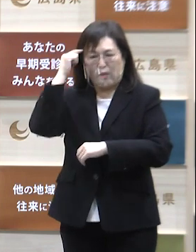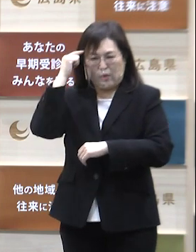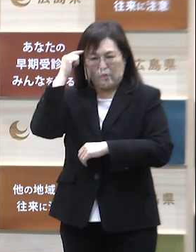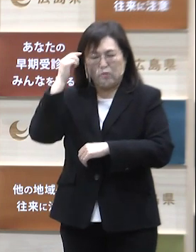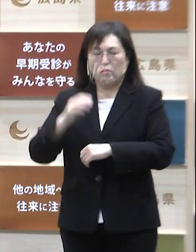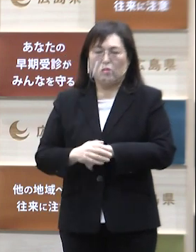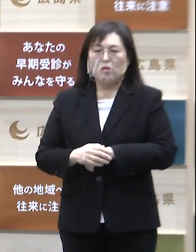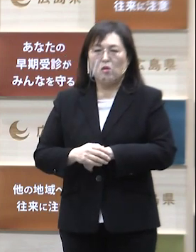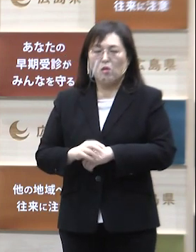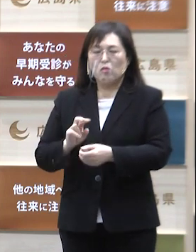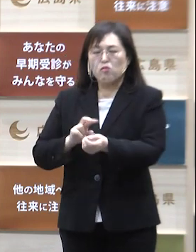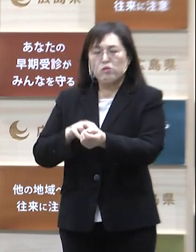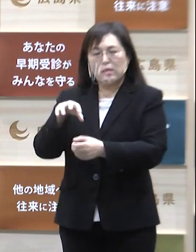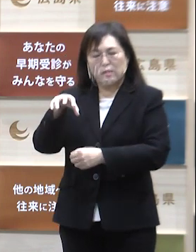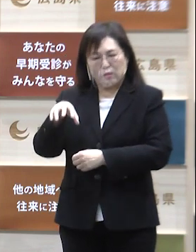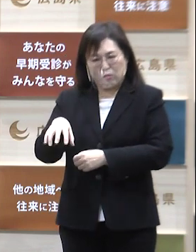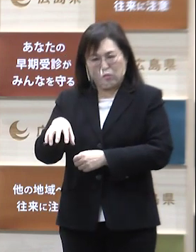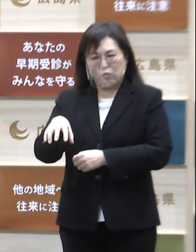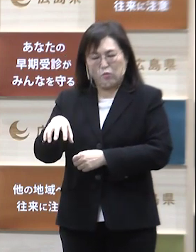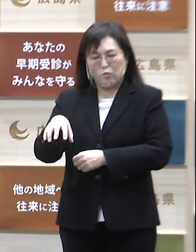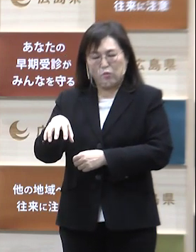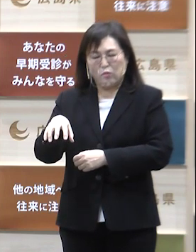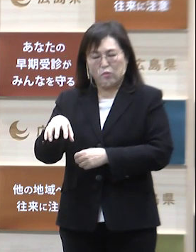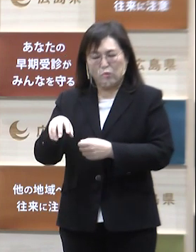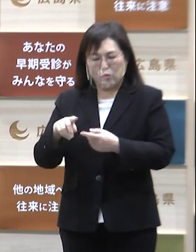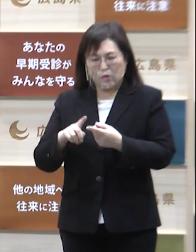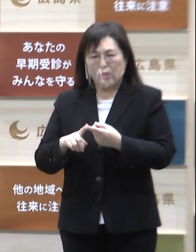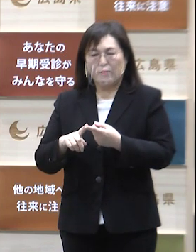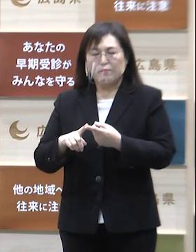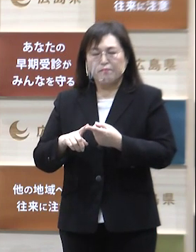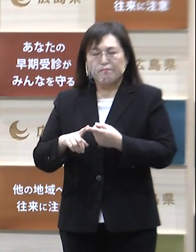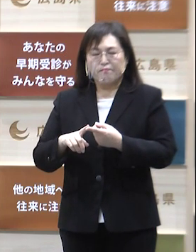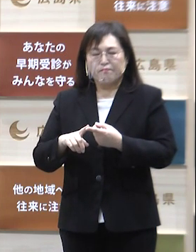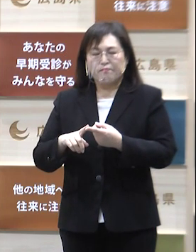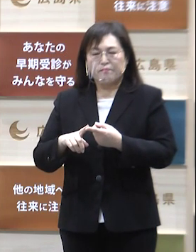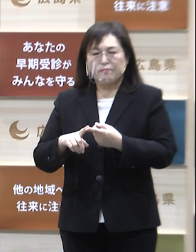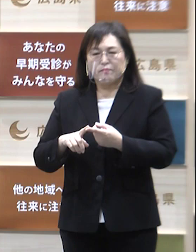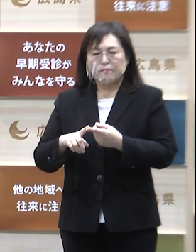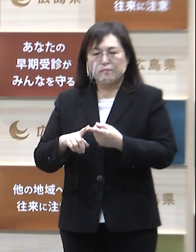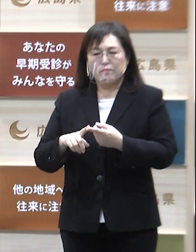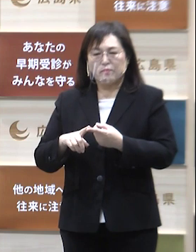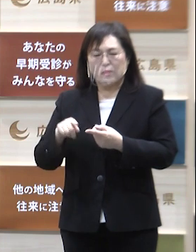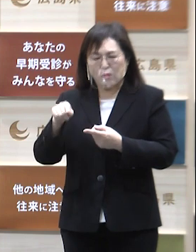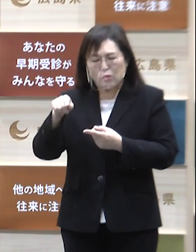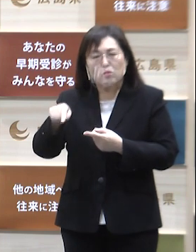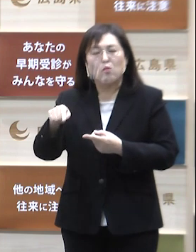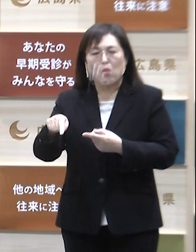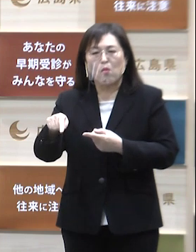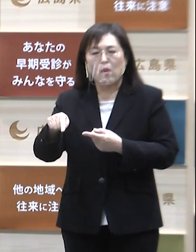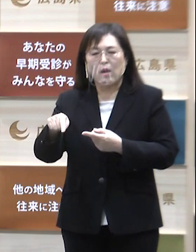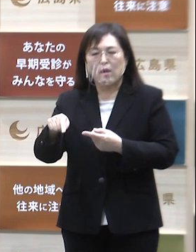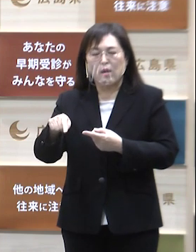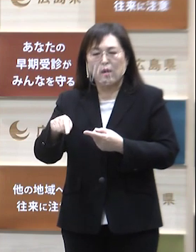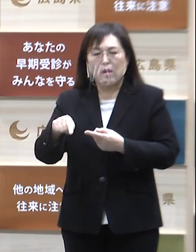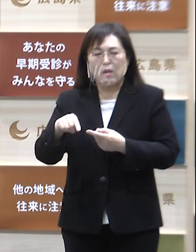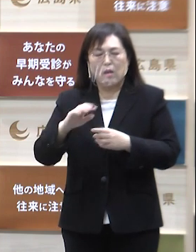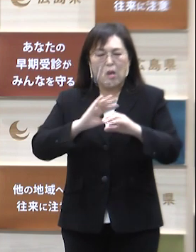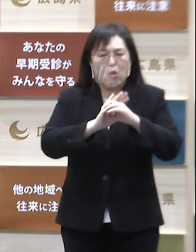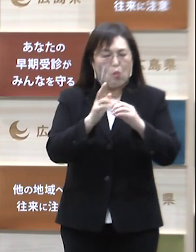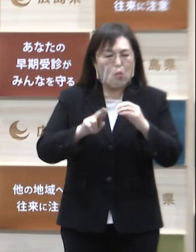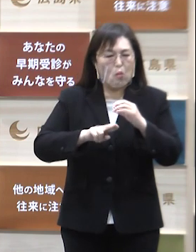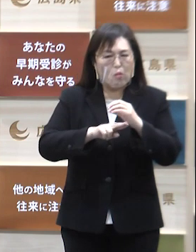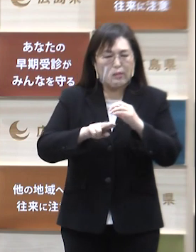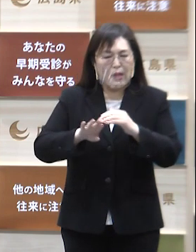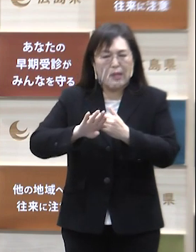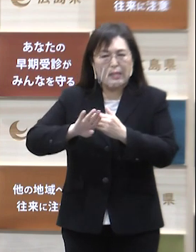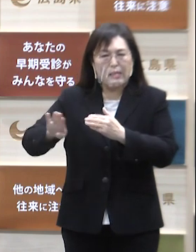あるんですけれども、その場合にはですね、やはりその通常の患者さんとの同性の交錯であるとか、